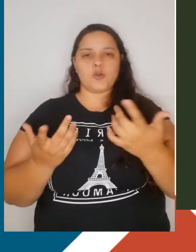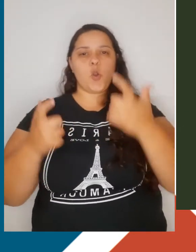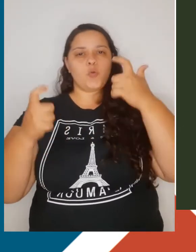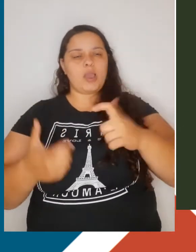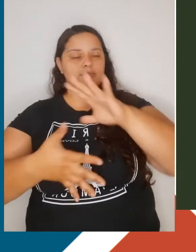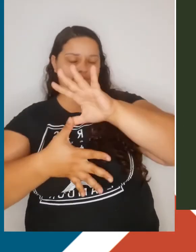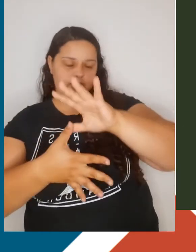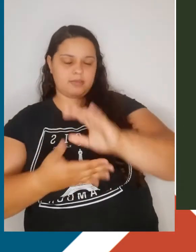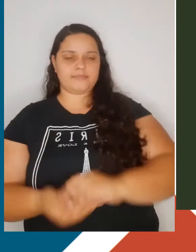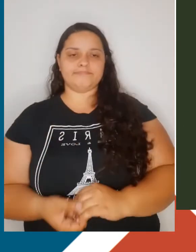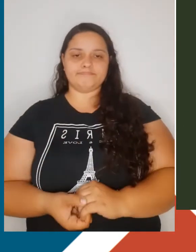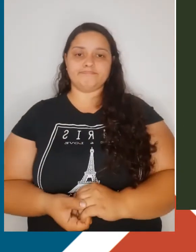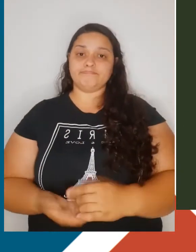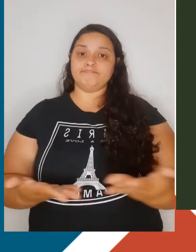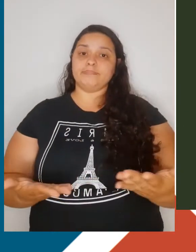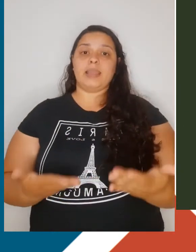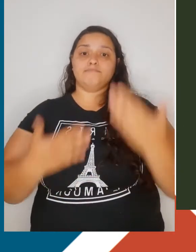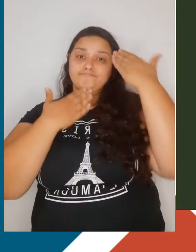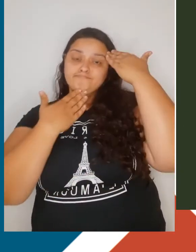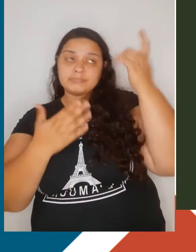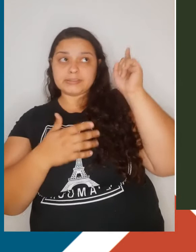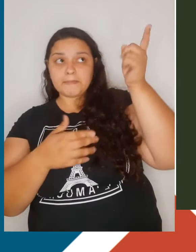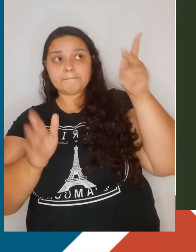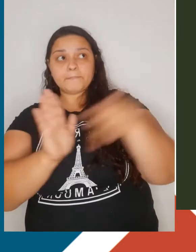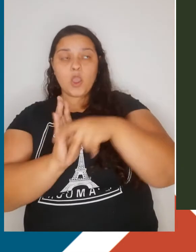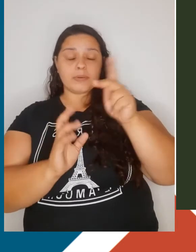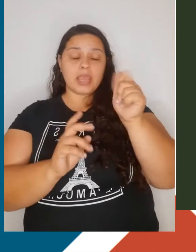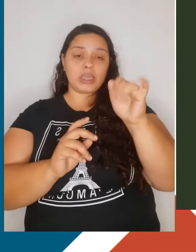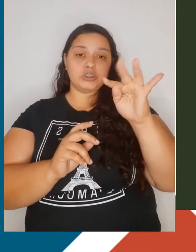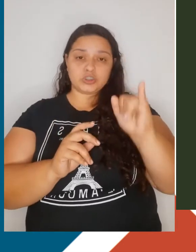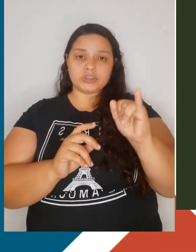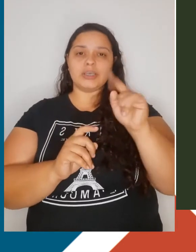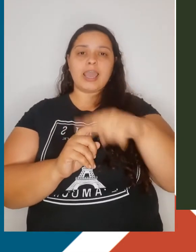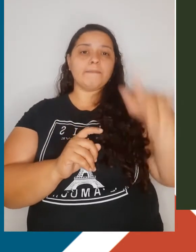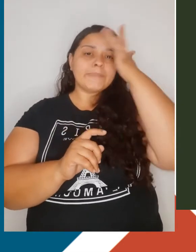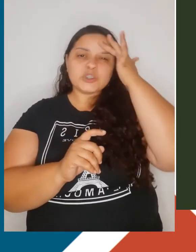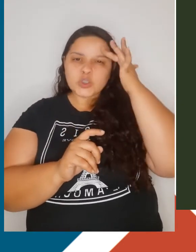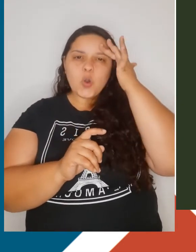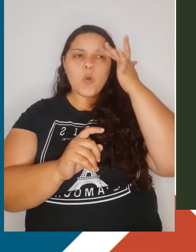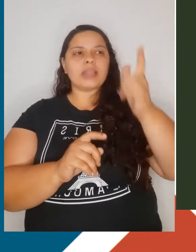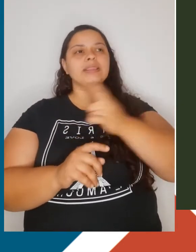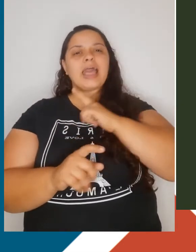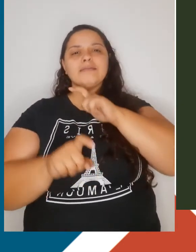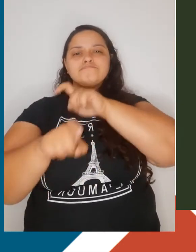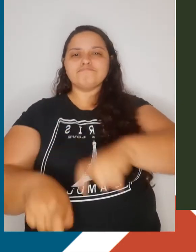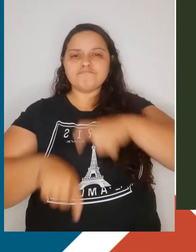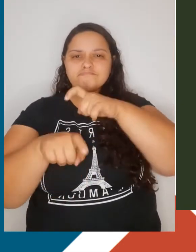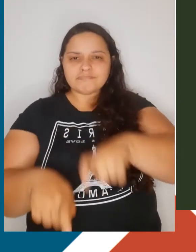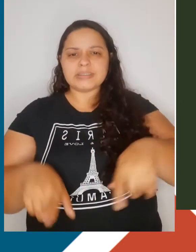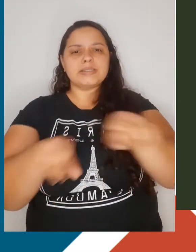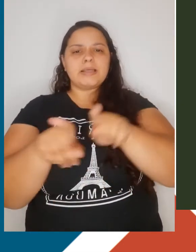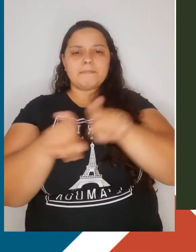escravizados em outros territórios nas Américas. Graças ao haitianismo, aumentou também um temor contínuo entre os proprietários